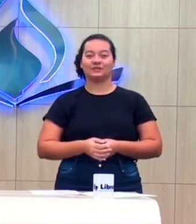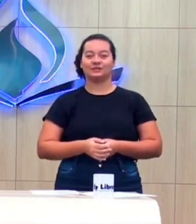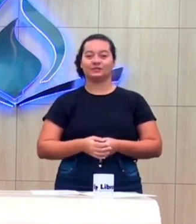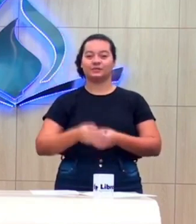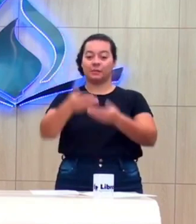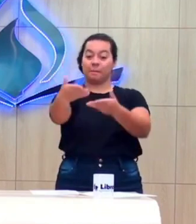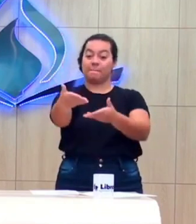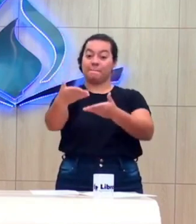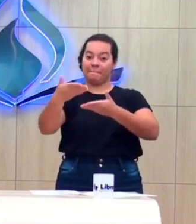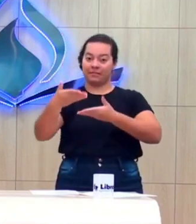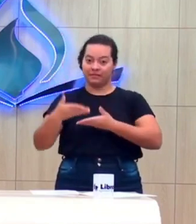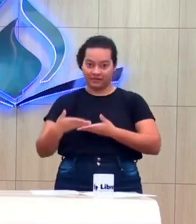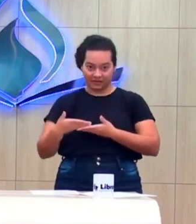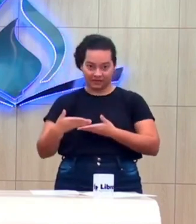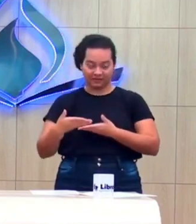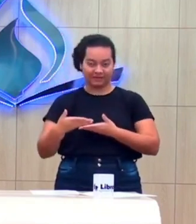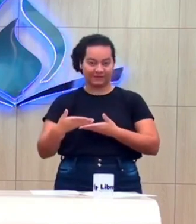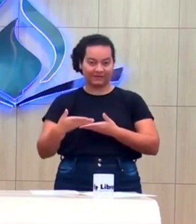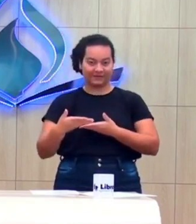Bem-vindo.